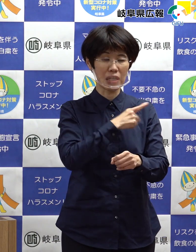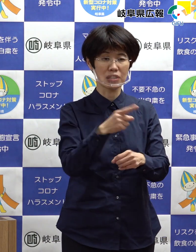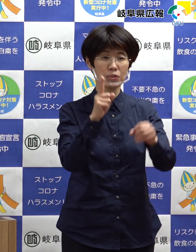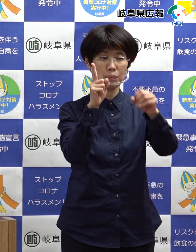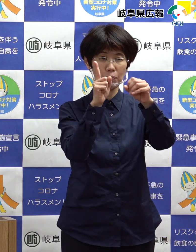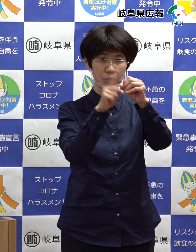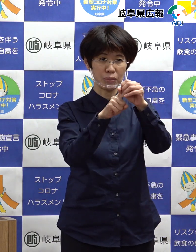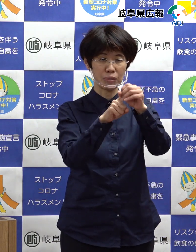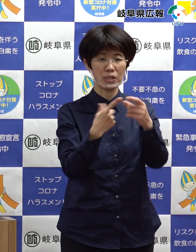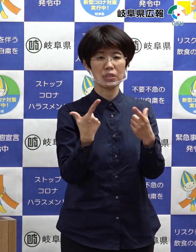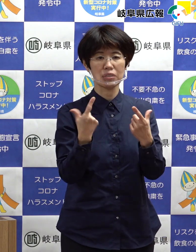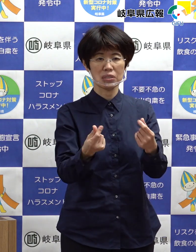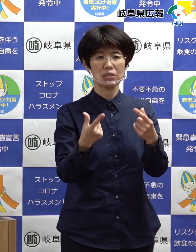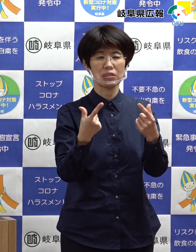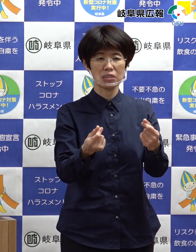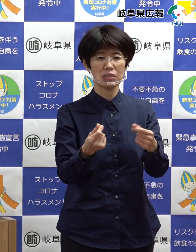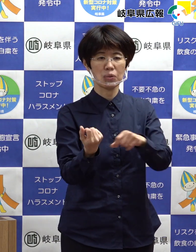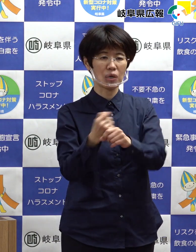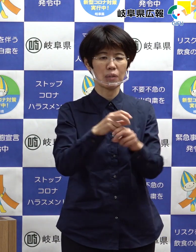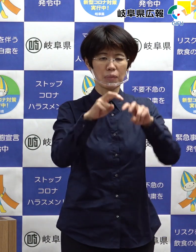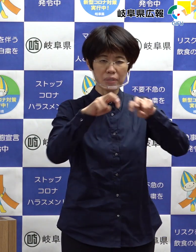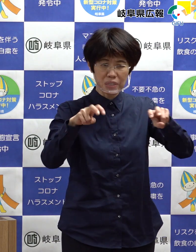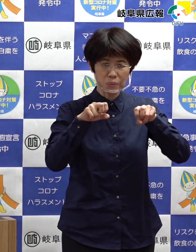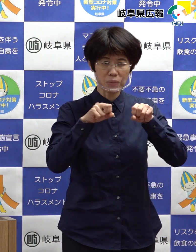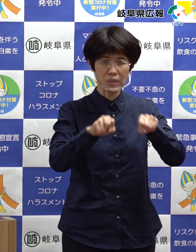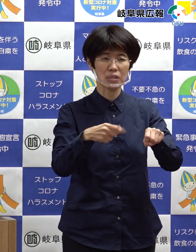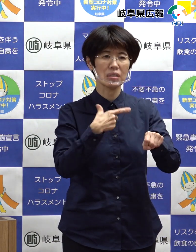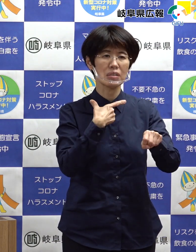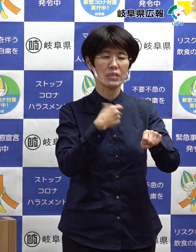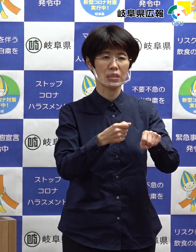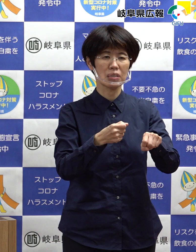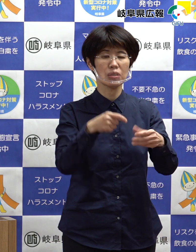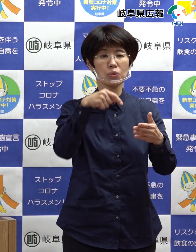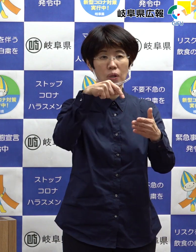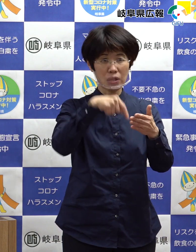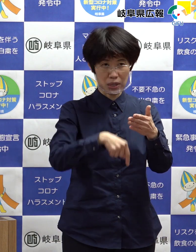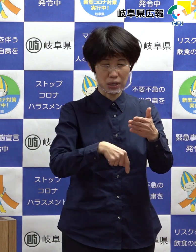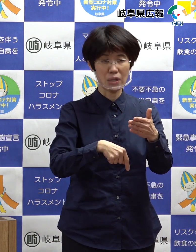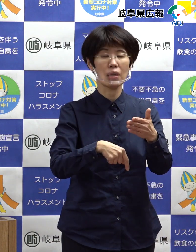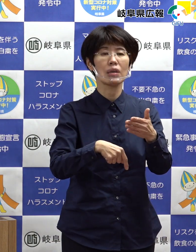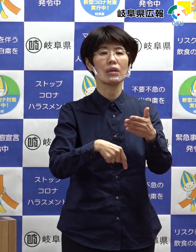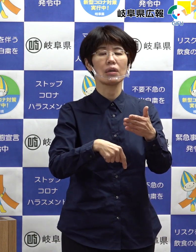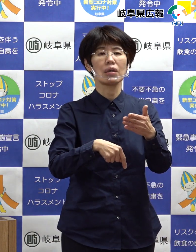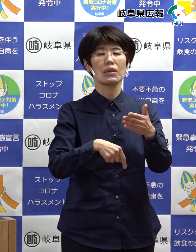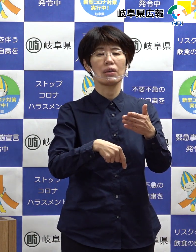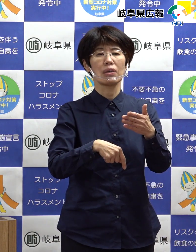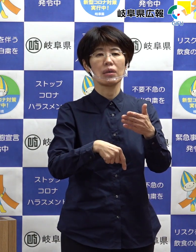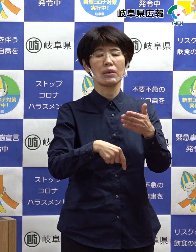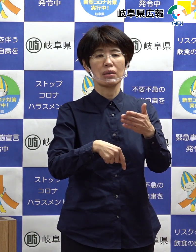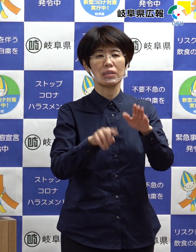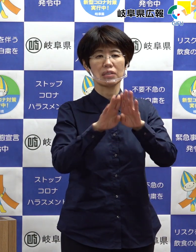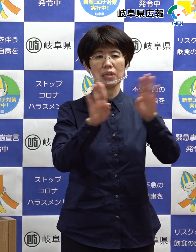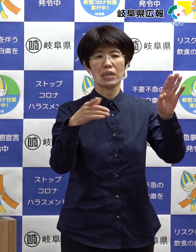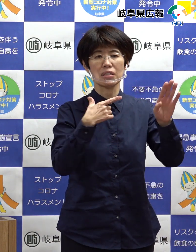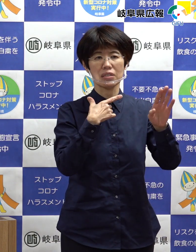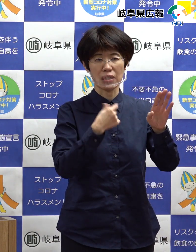から、しっかりとした解明と対策をですね、講じた上で、その上でない